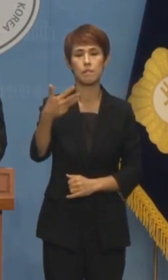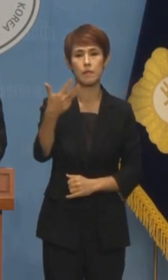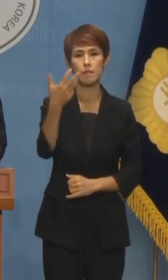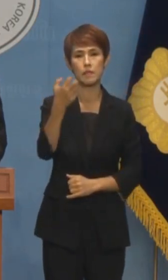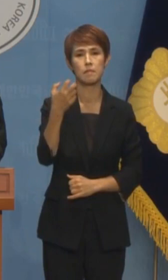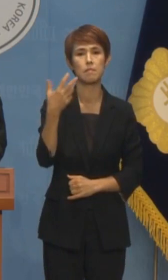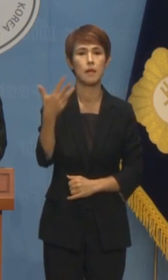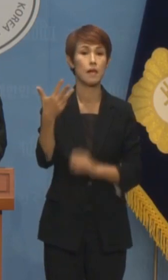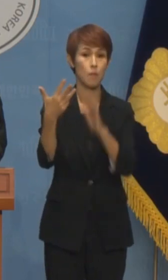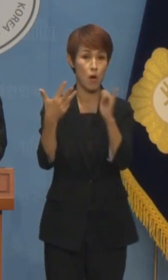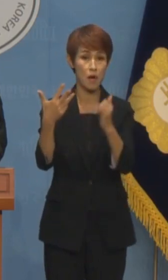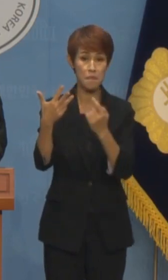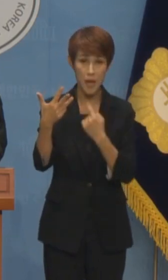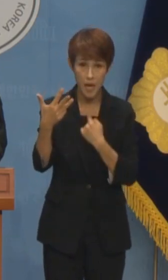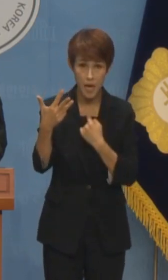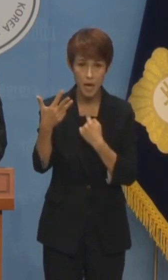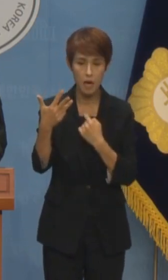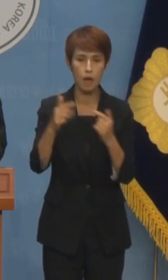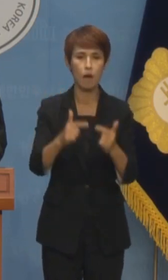3,888명에서